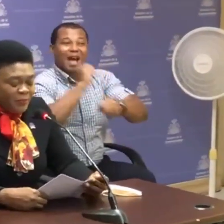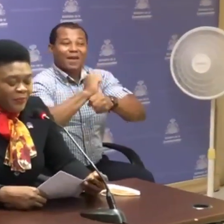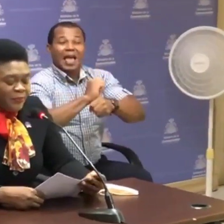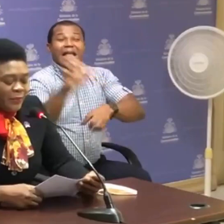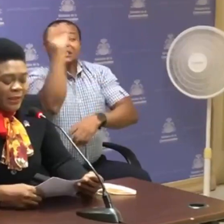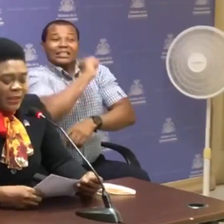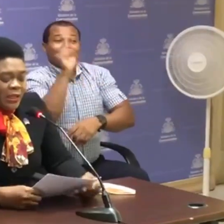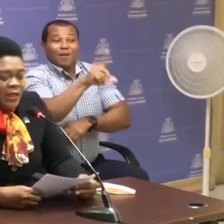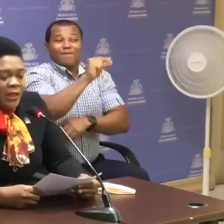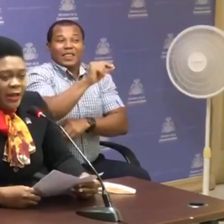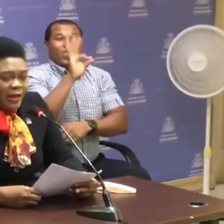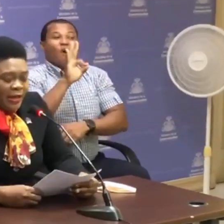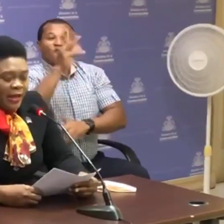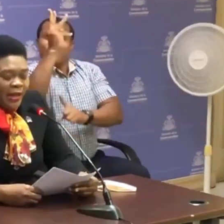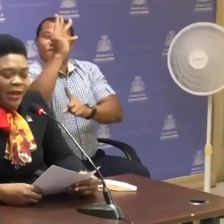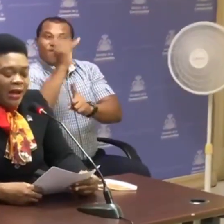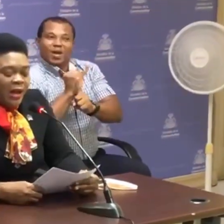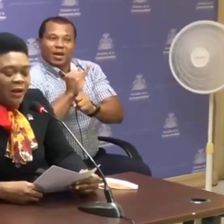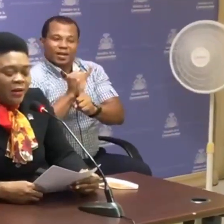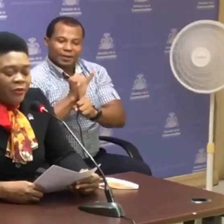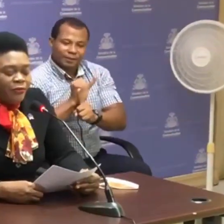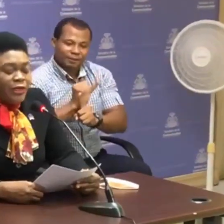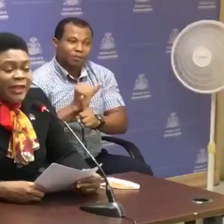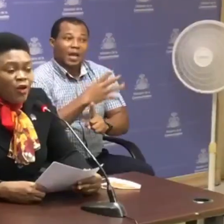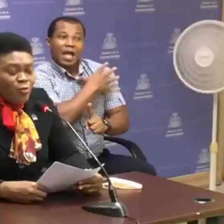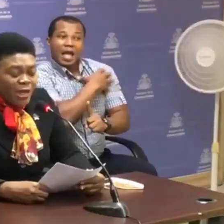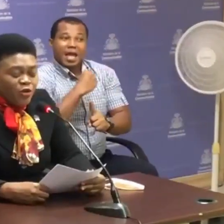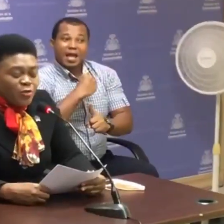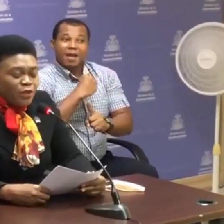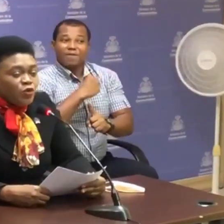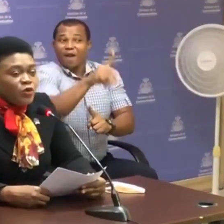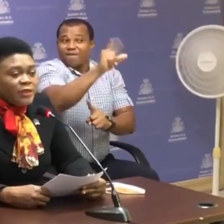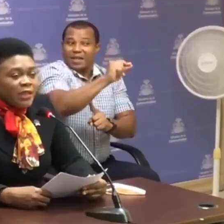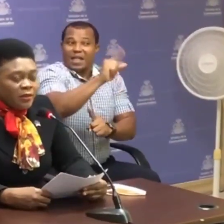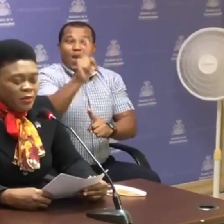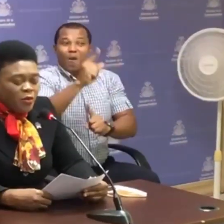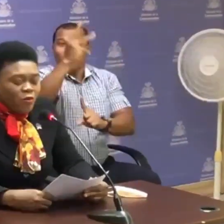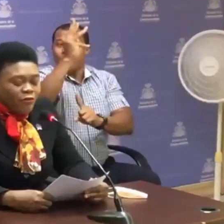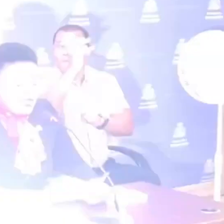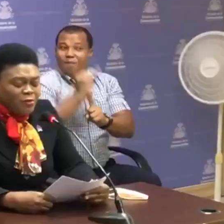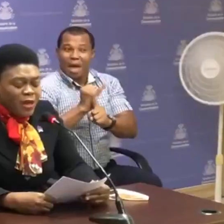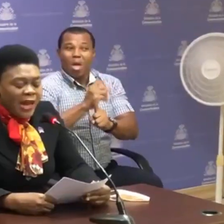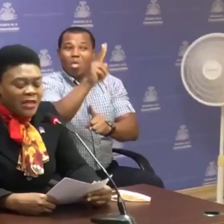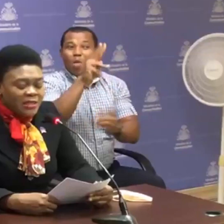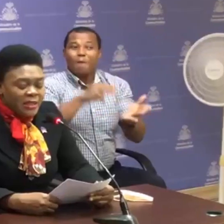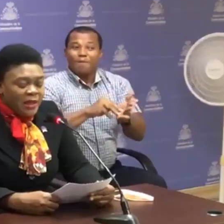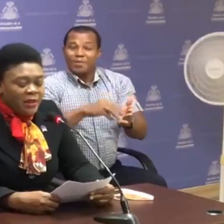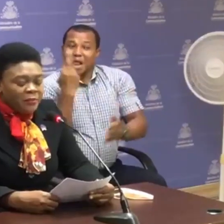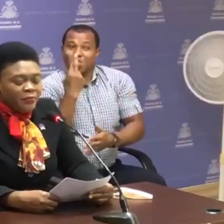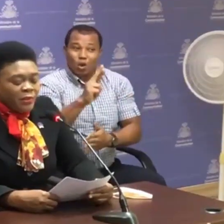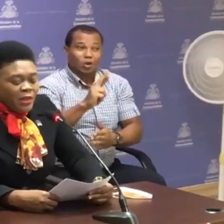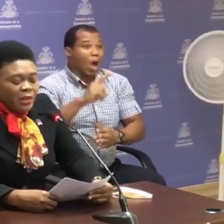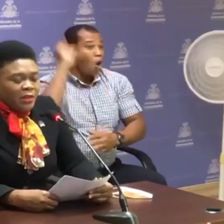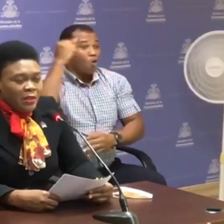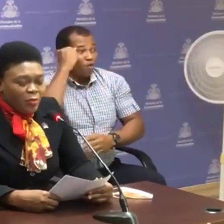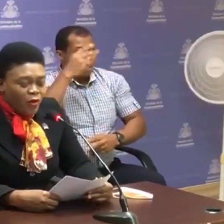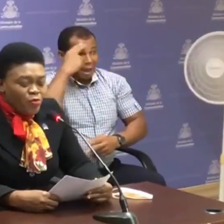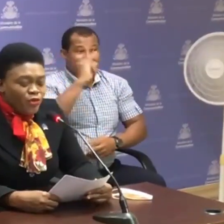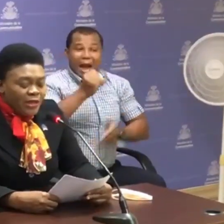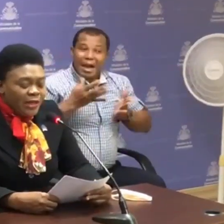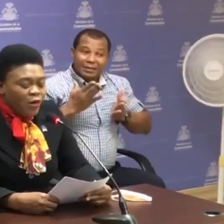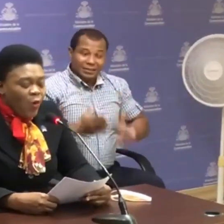mai. Et 21 mai 2012, gouvernement haïtien